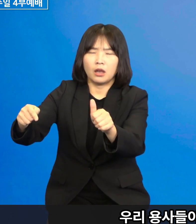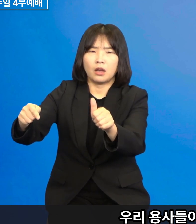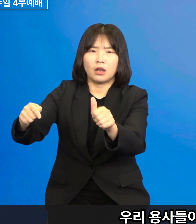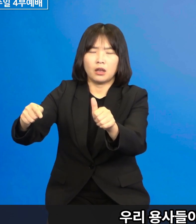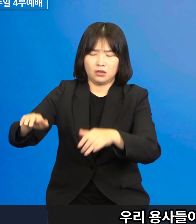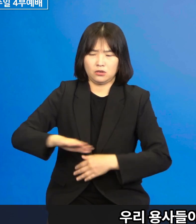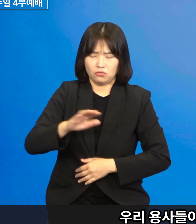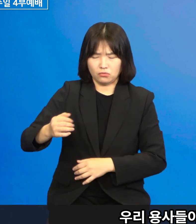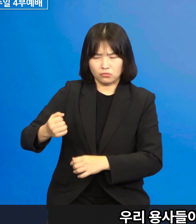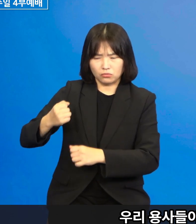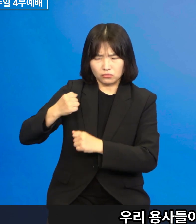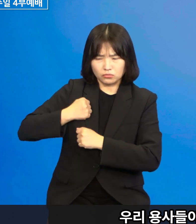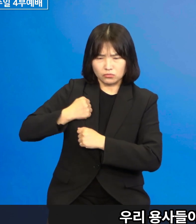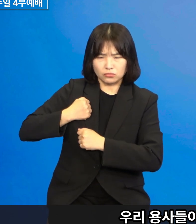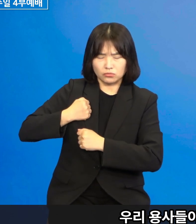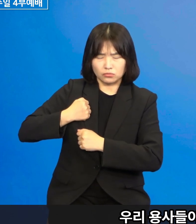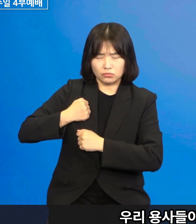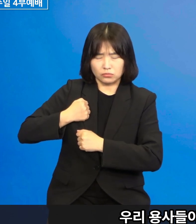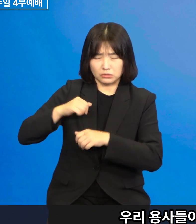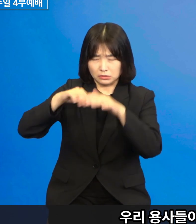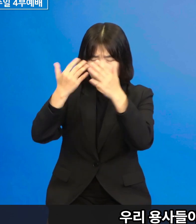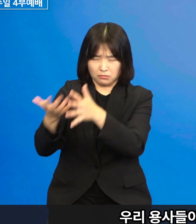용사들이 언덕에서 쓰러졌다,